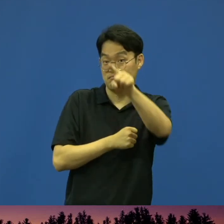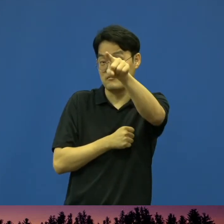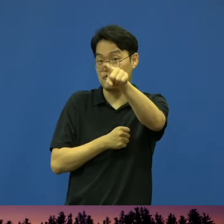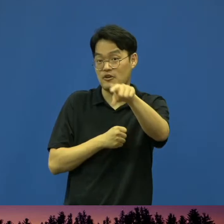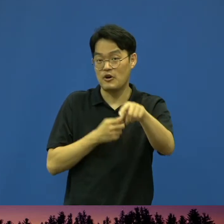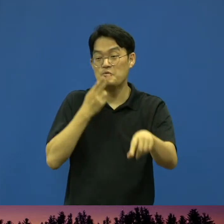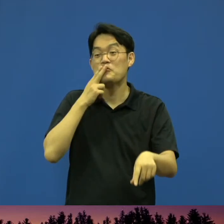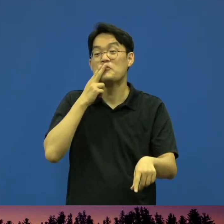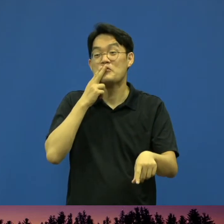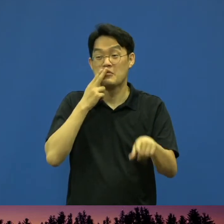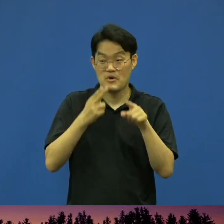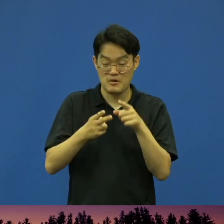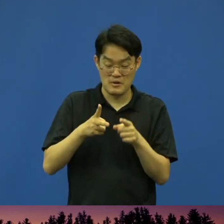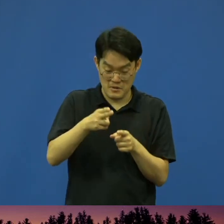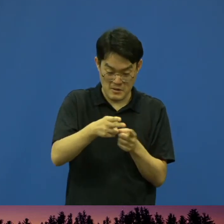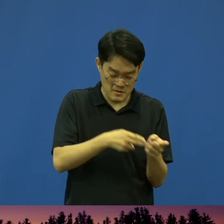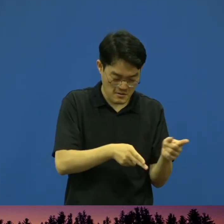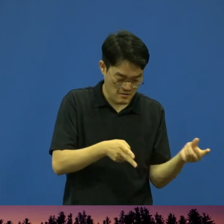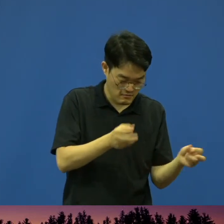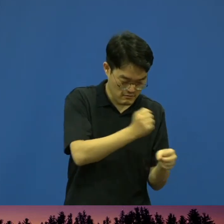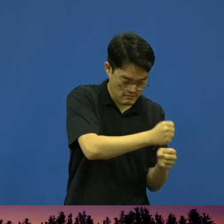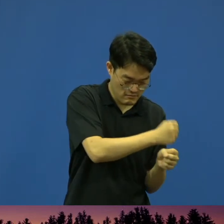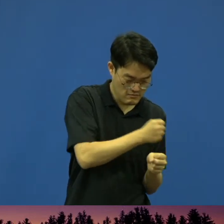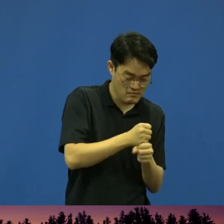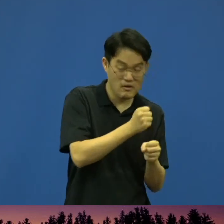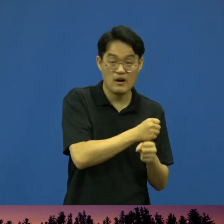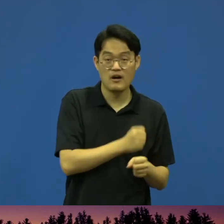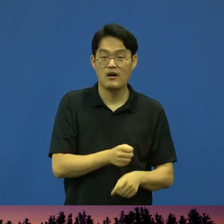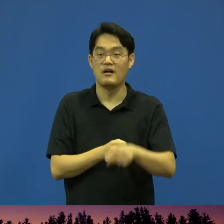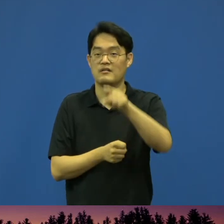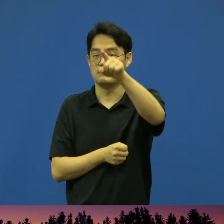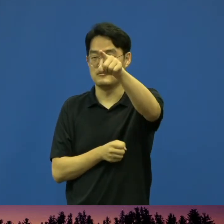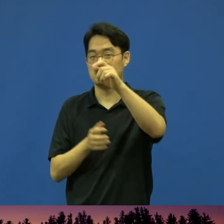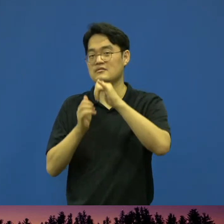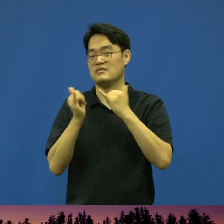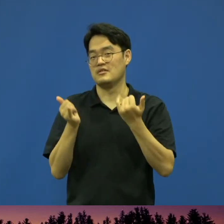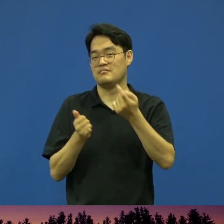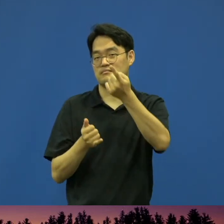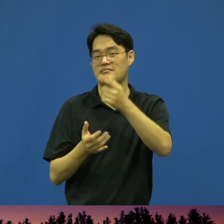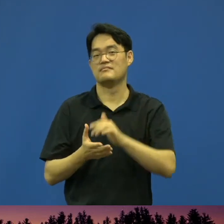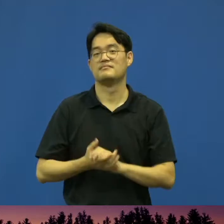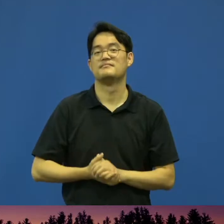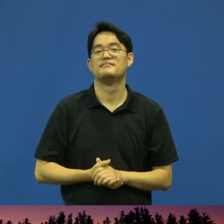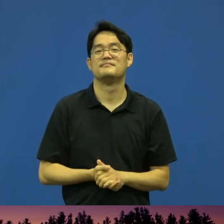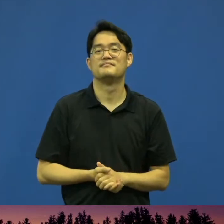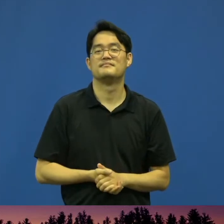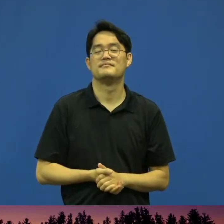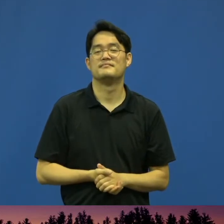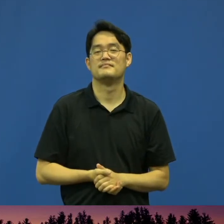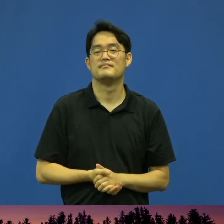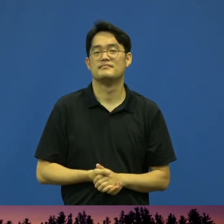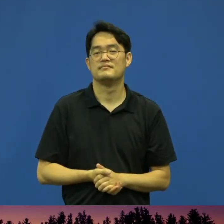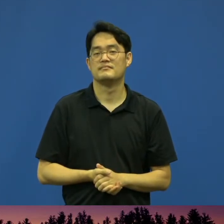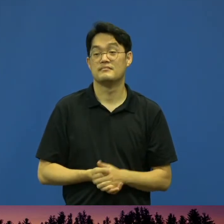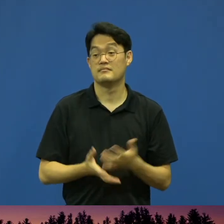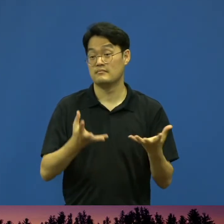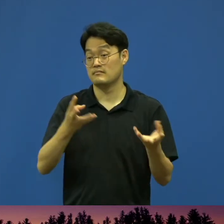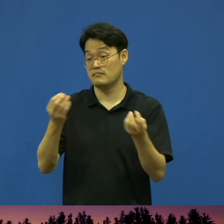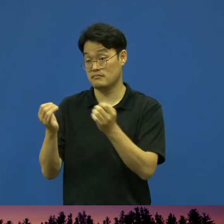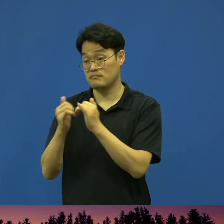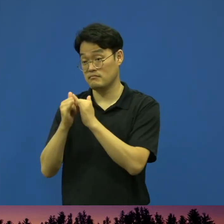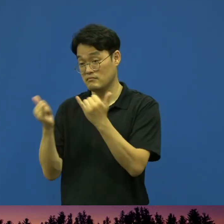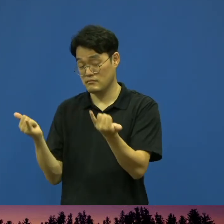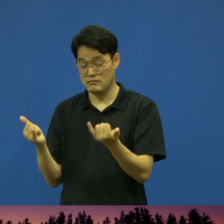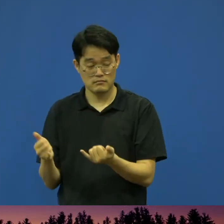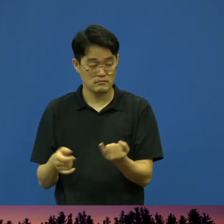어떤 많은 작품도 만들어 내고 있는 작가 중에 작가입니다. 많은 사람들은